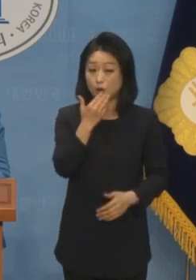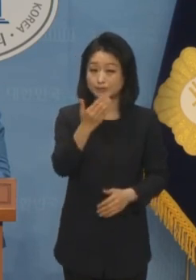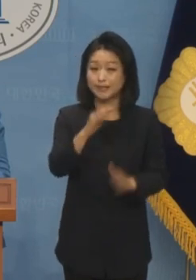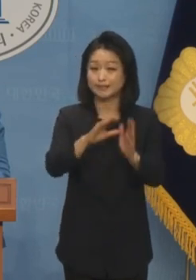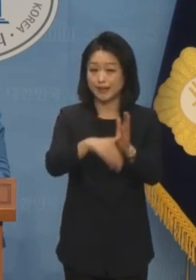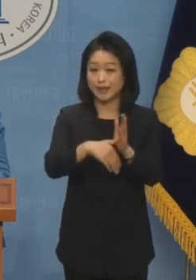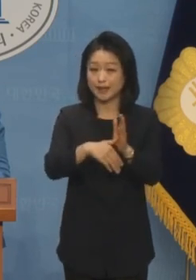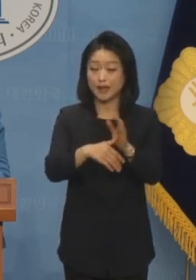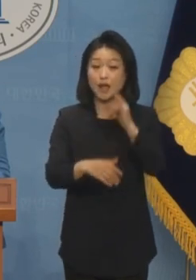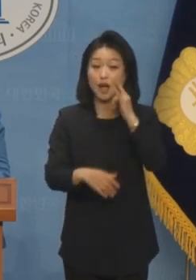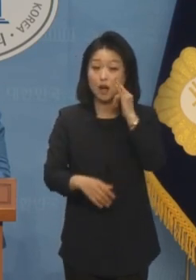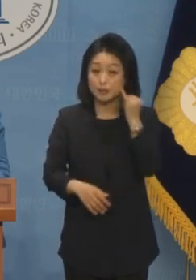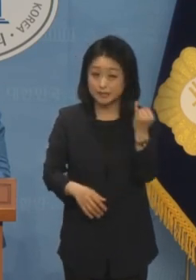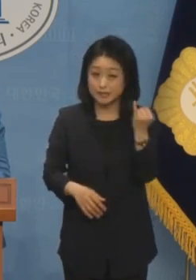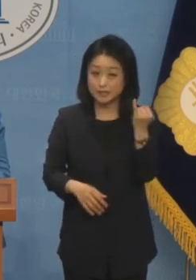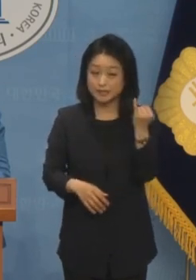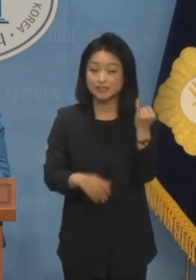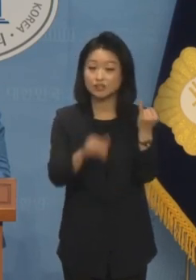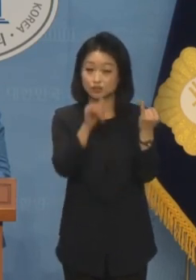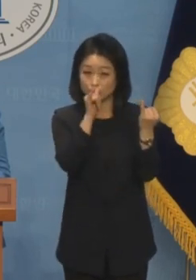때 어머니가